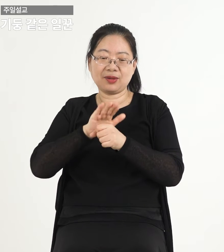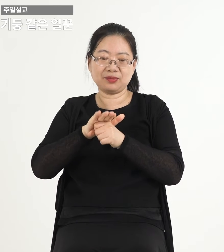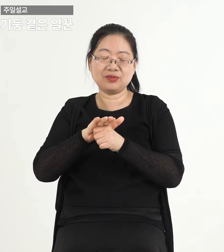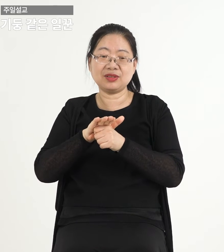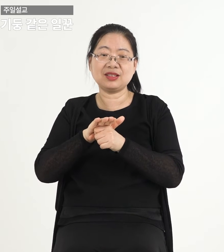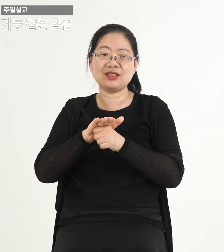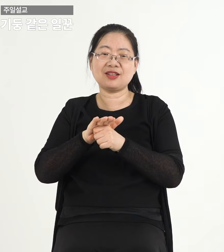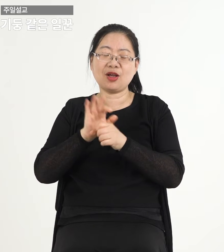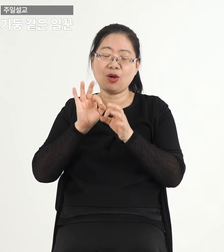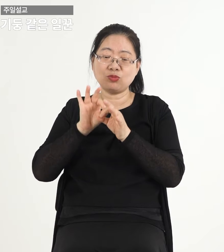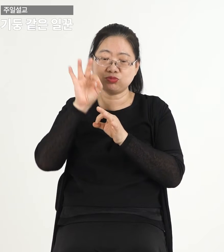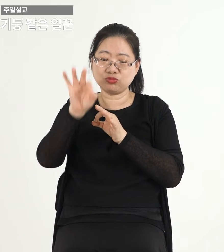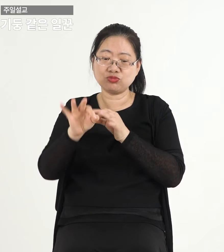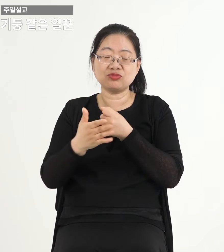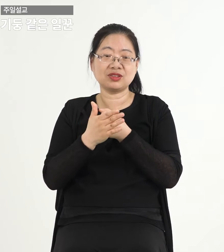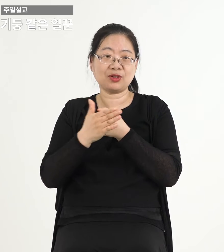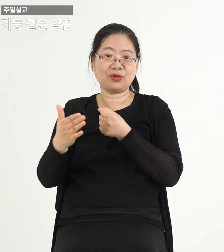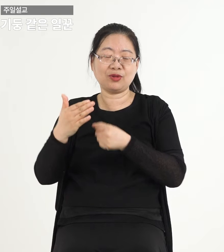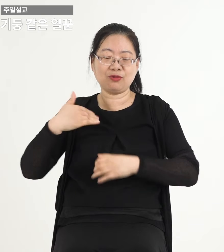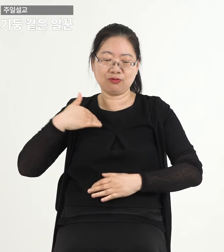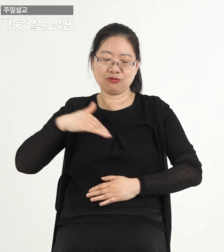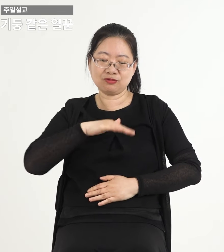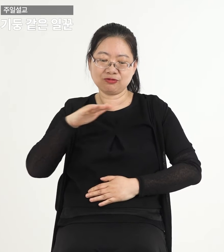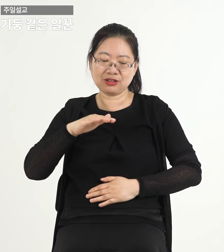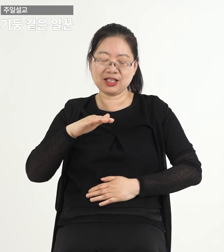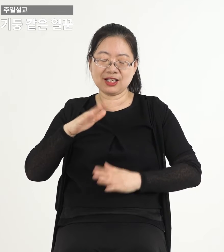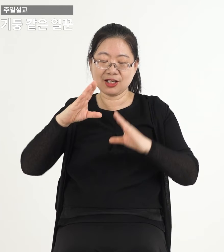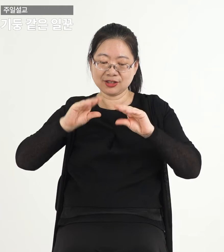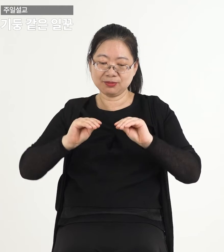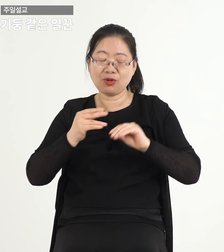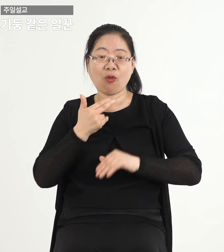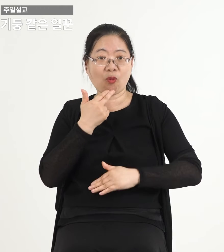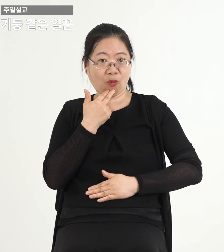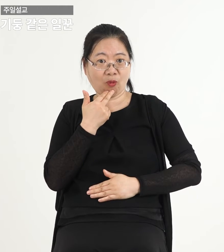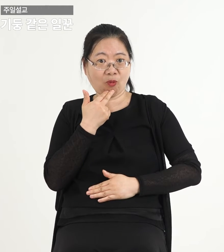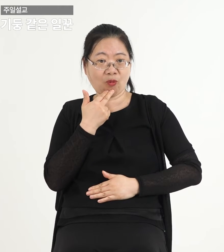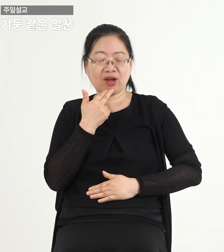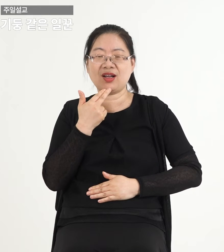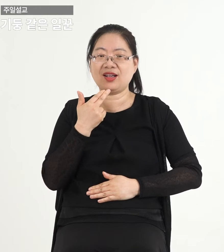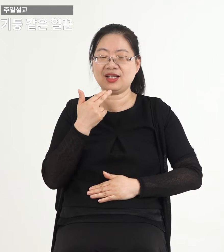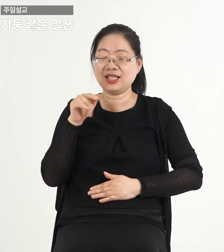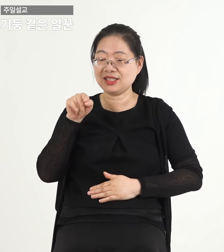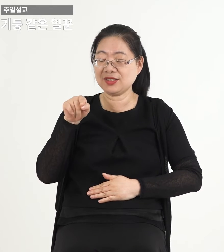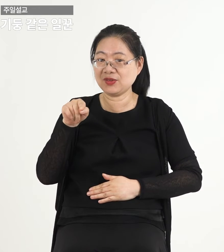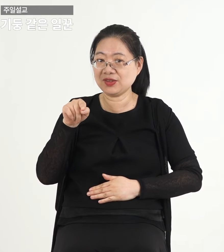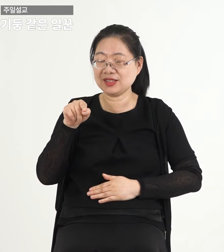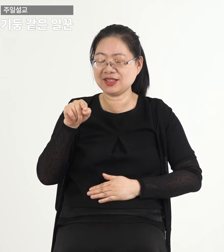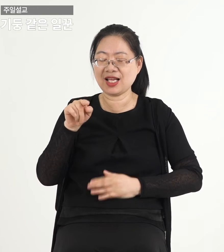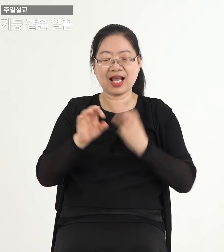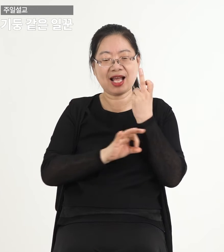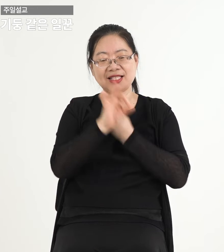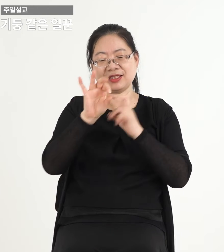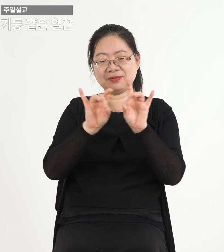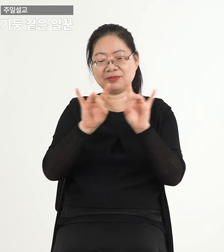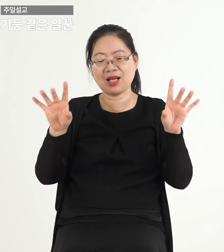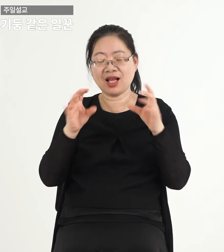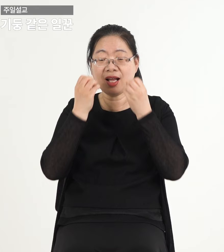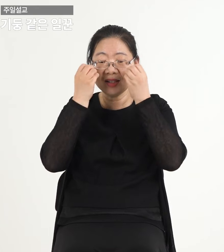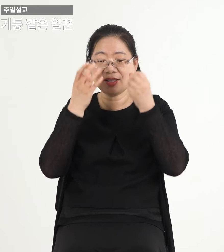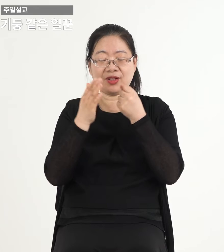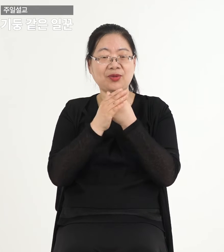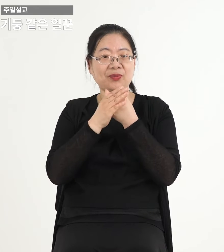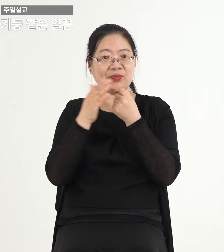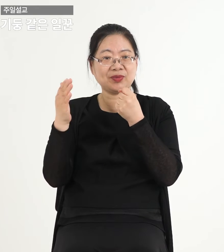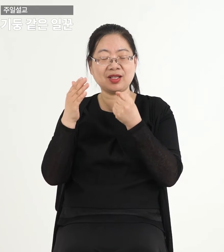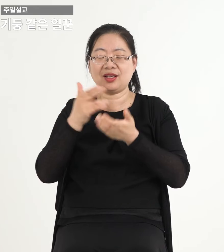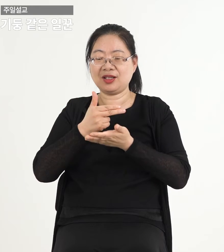긍휼이 무궁하심으로 우리가 진멸되지 아니함이니이다. 이것이 아침마다